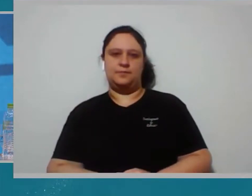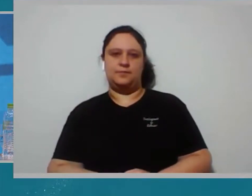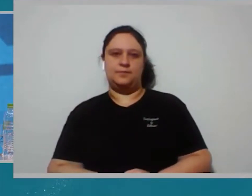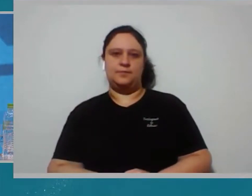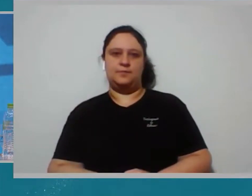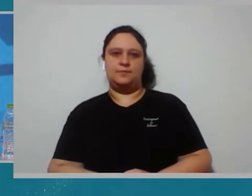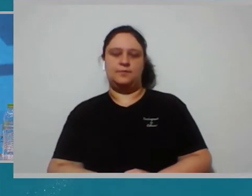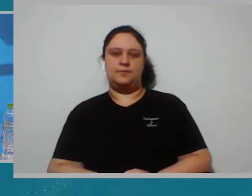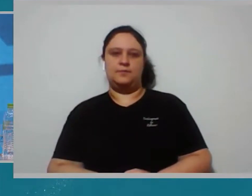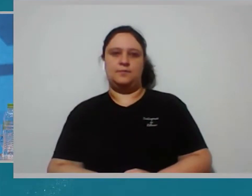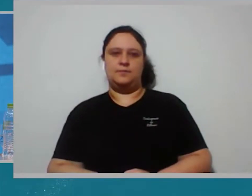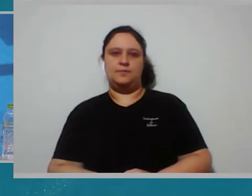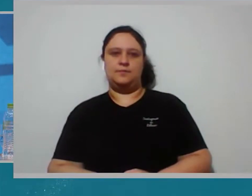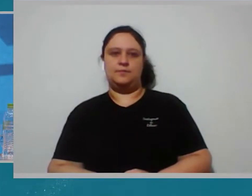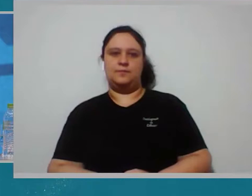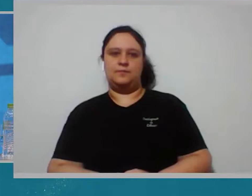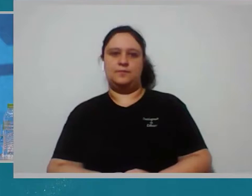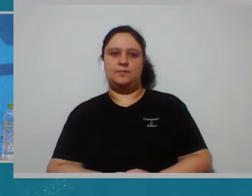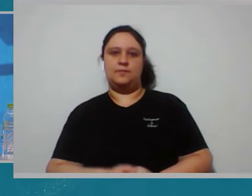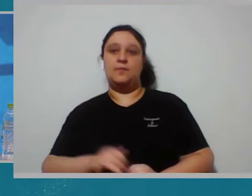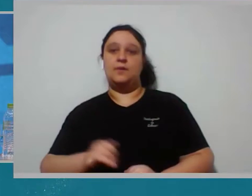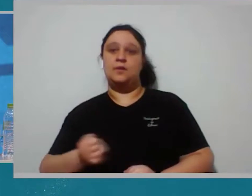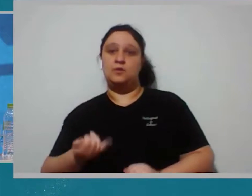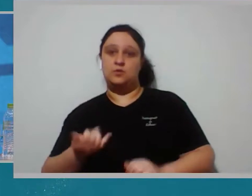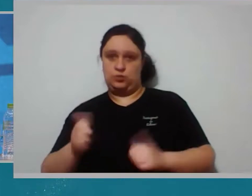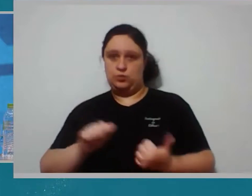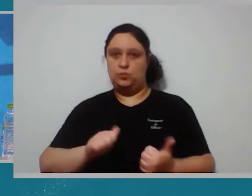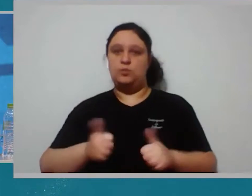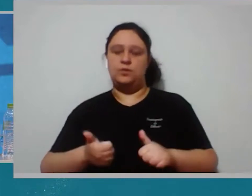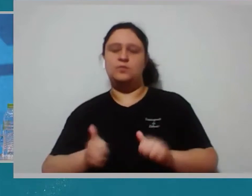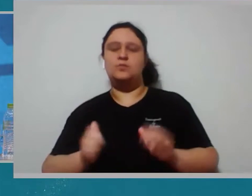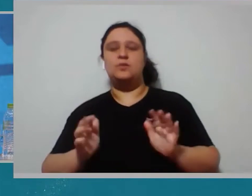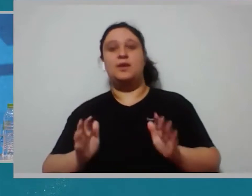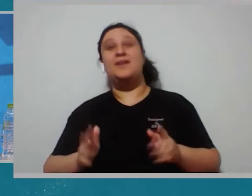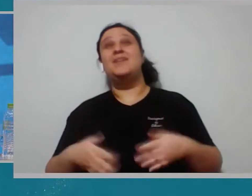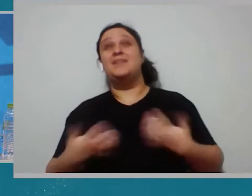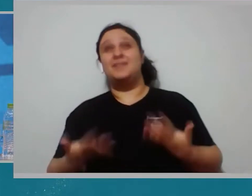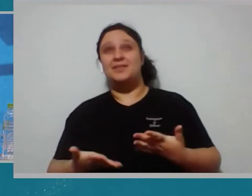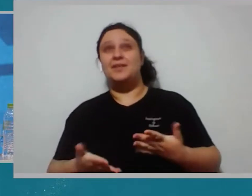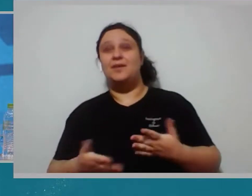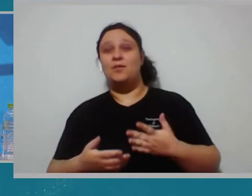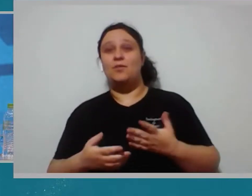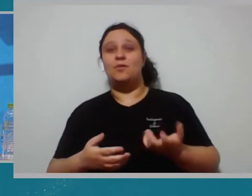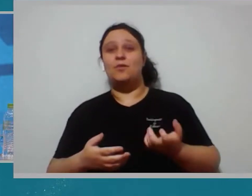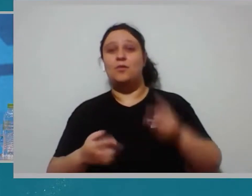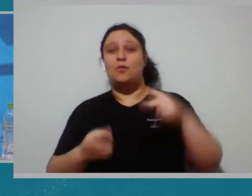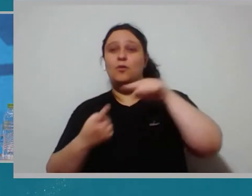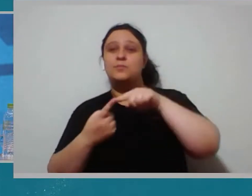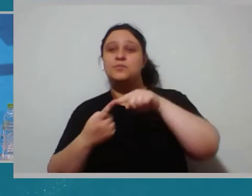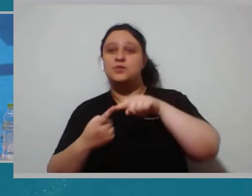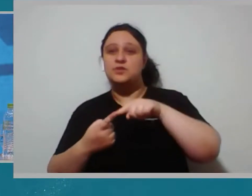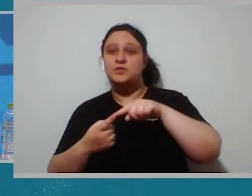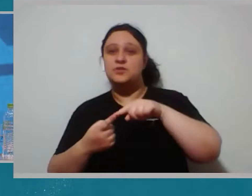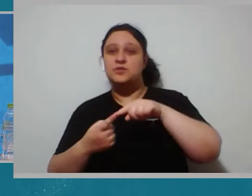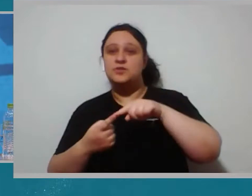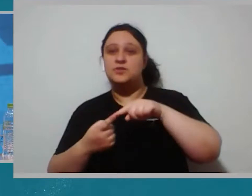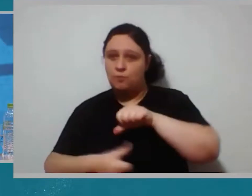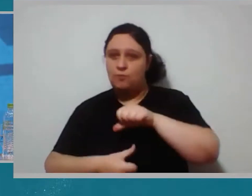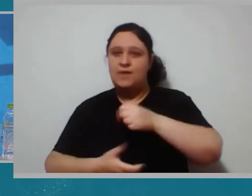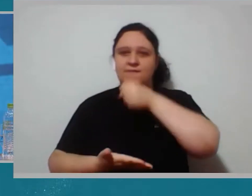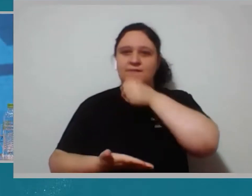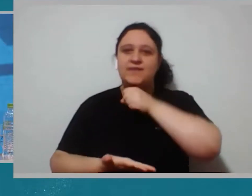João Batista era alguém, como já estava falando, era alguém da transição entre o Velho Testamento e o Novo